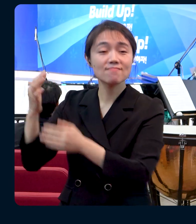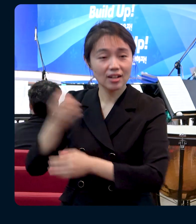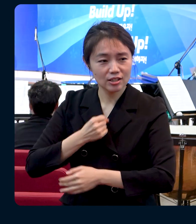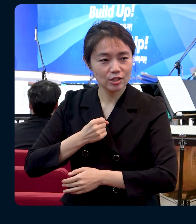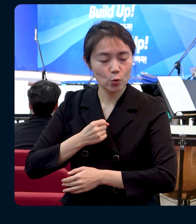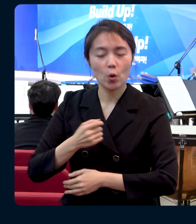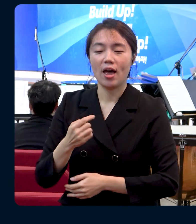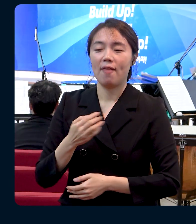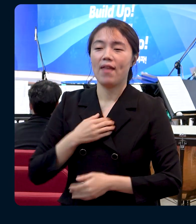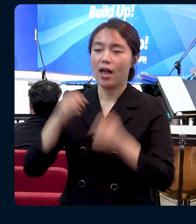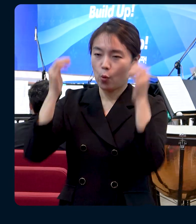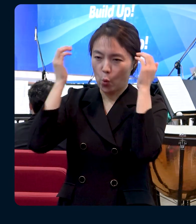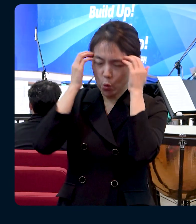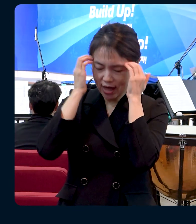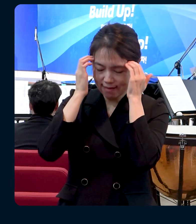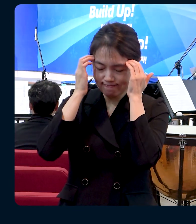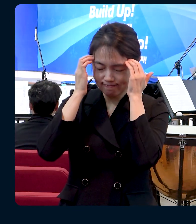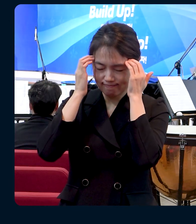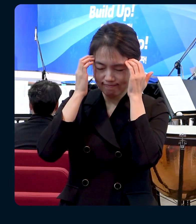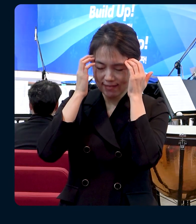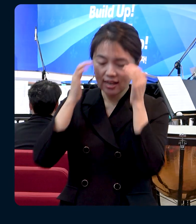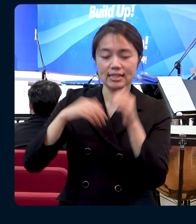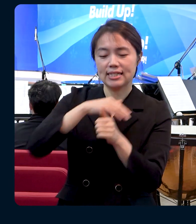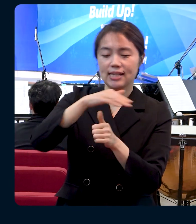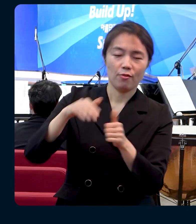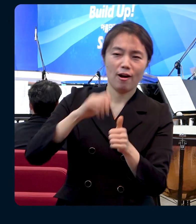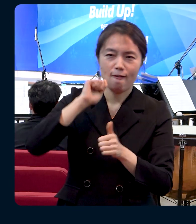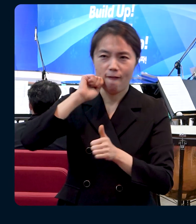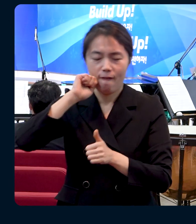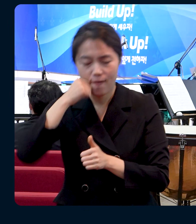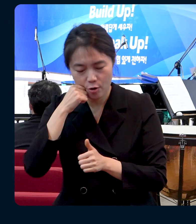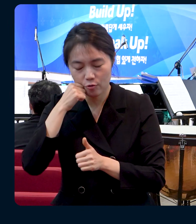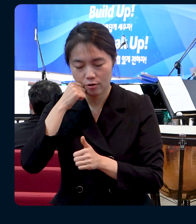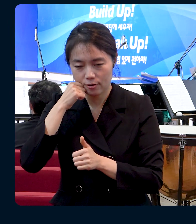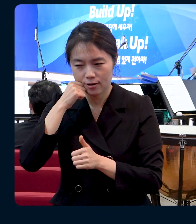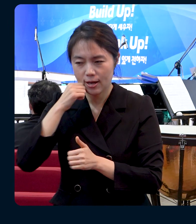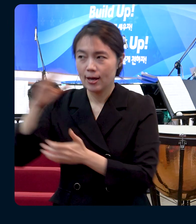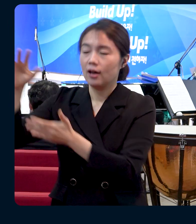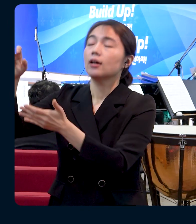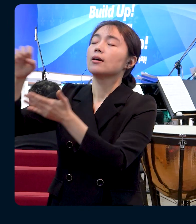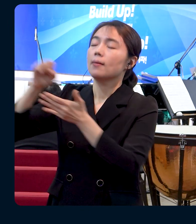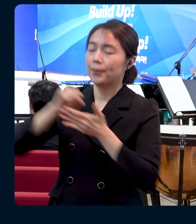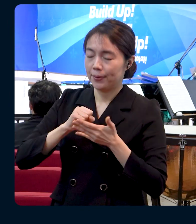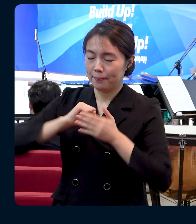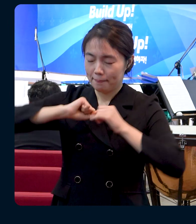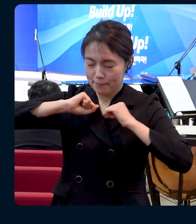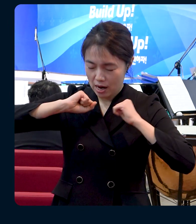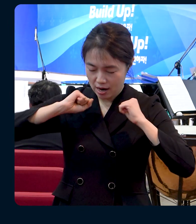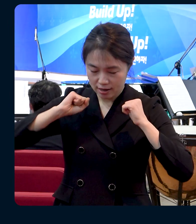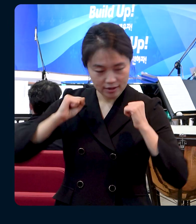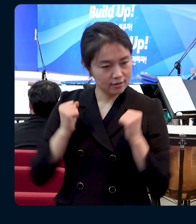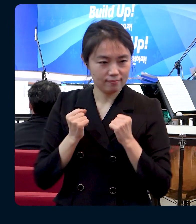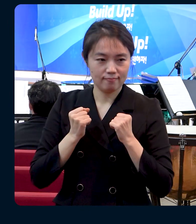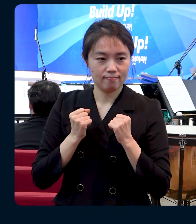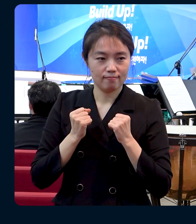그에게 닥친 그 고난과 어려움과 그 상황을 그대로 받아들인